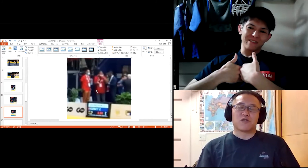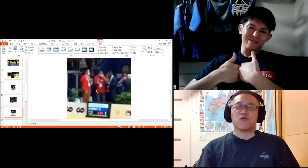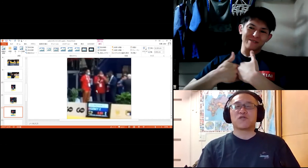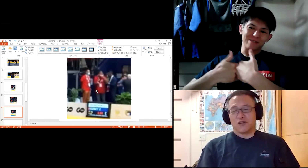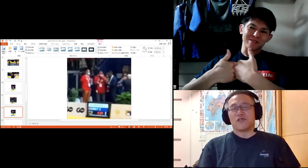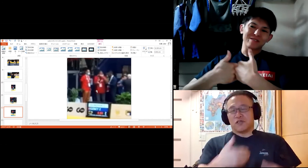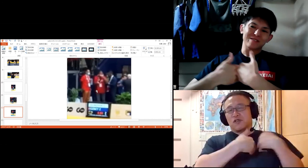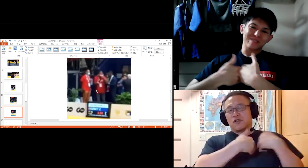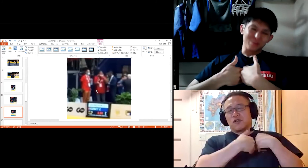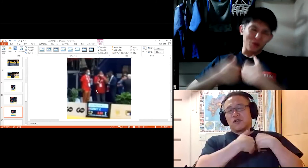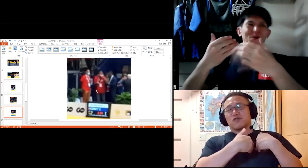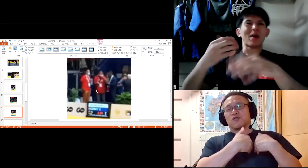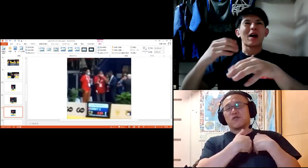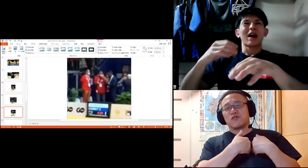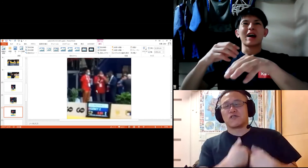まあ、